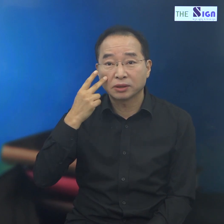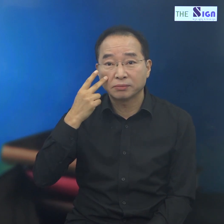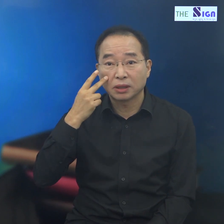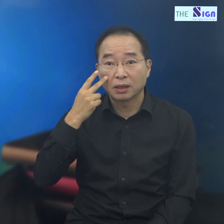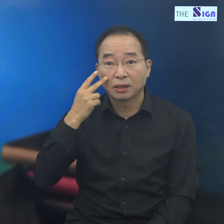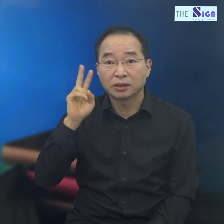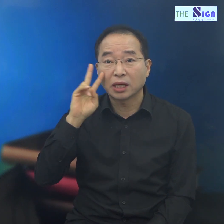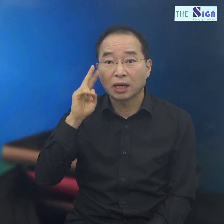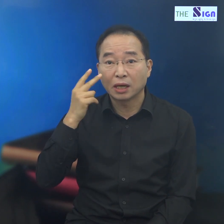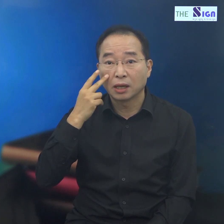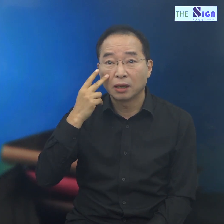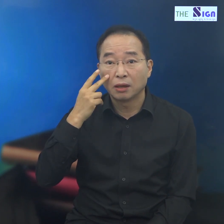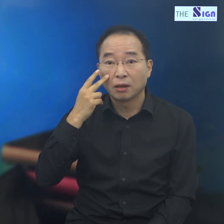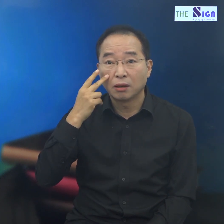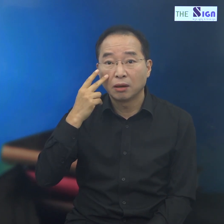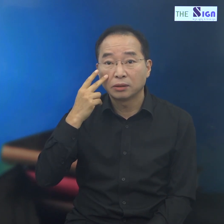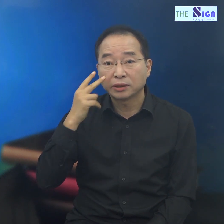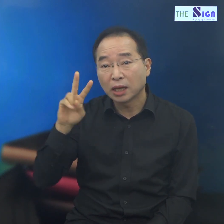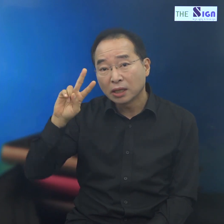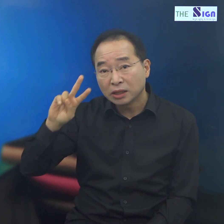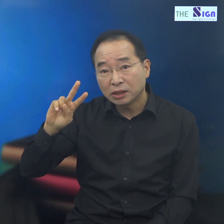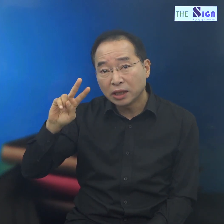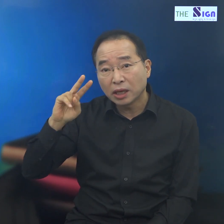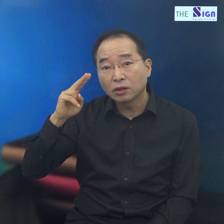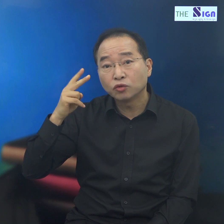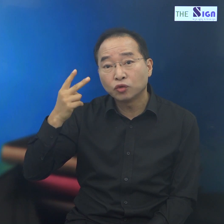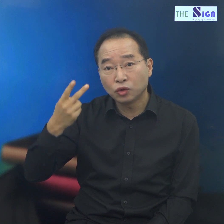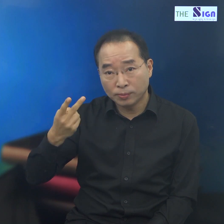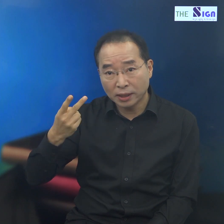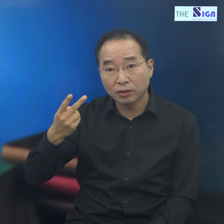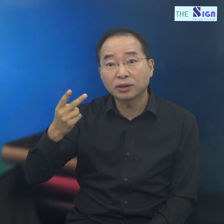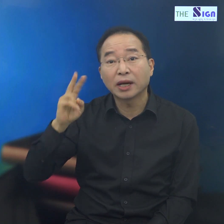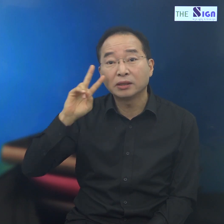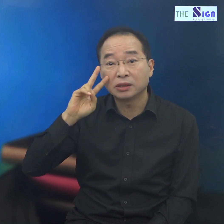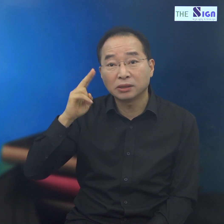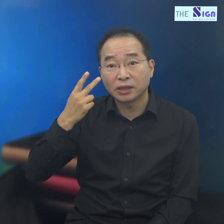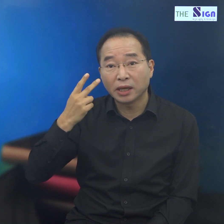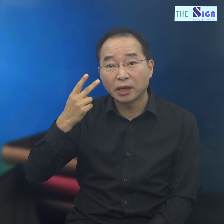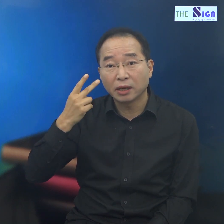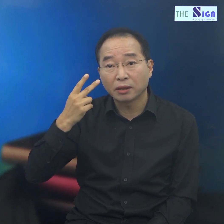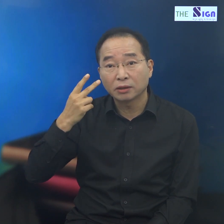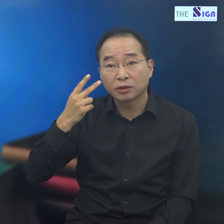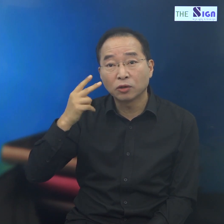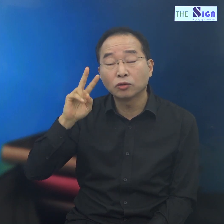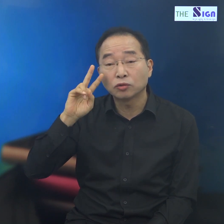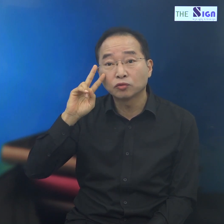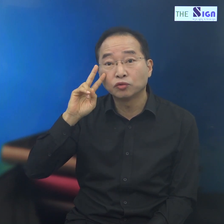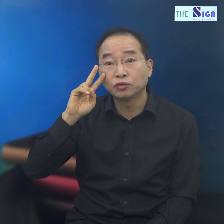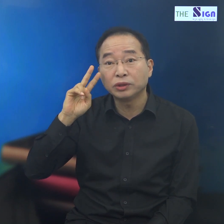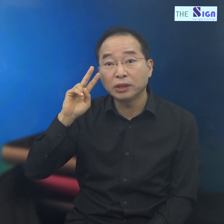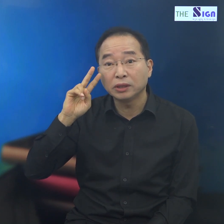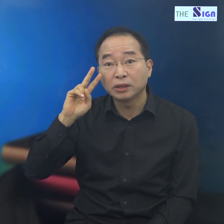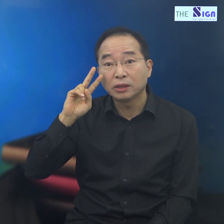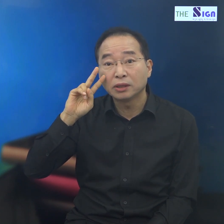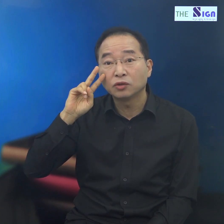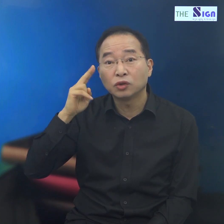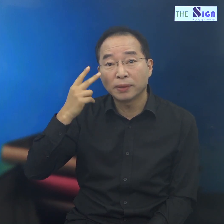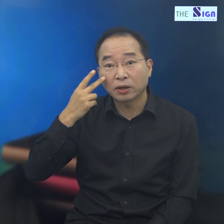썼습니다. 착각. 자, 이게 뒤바뀌었다라는 뜻인데 결국 눈이 뒤바뀌었다.